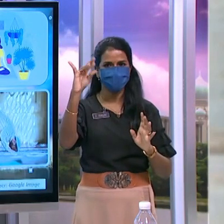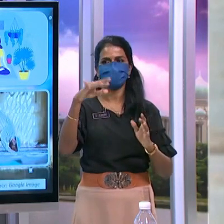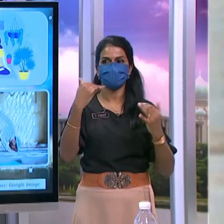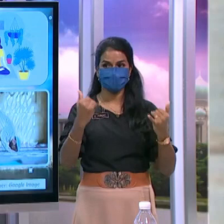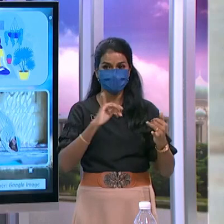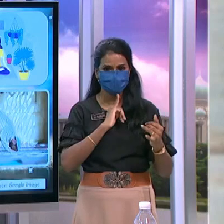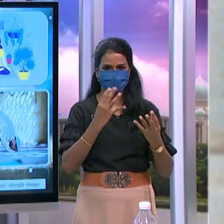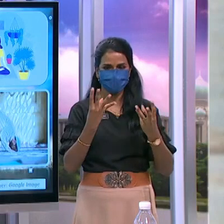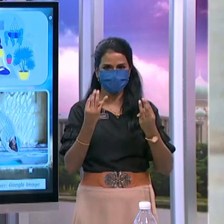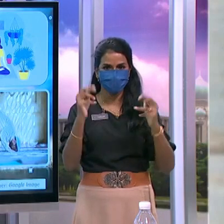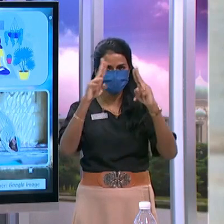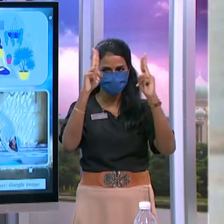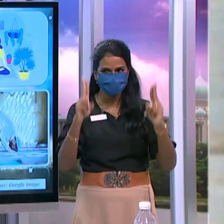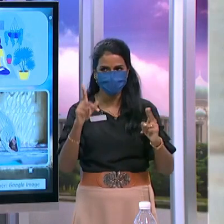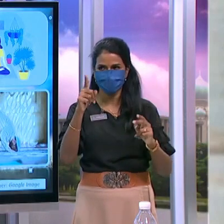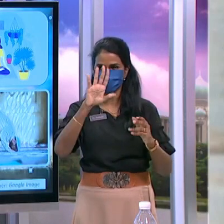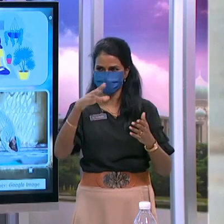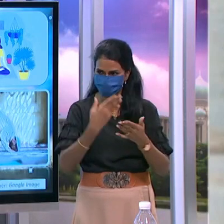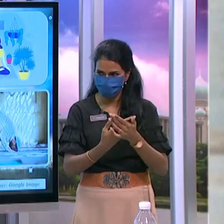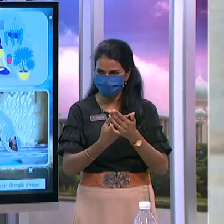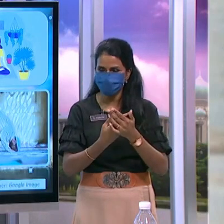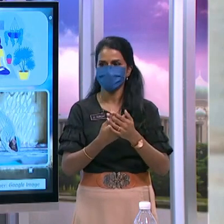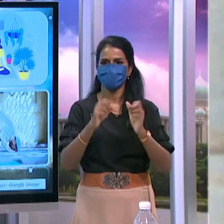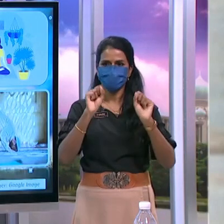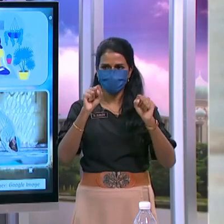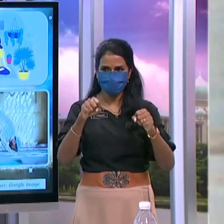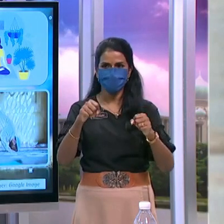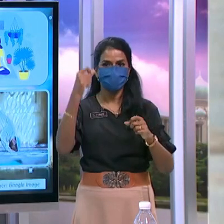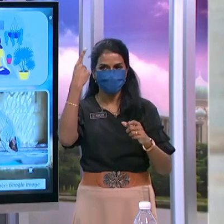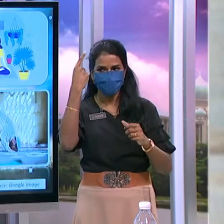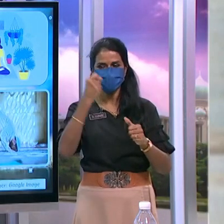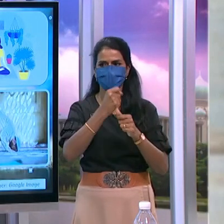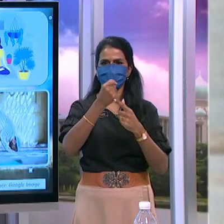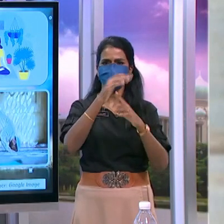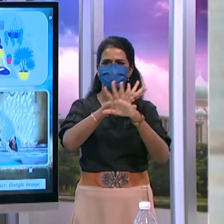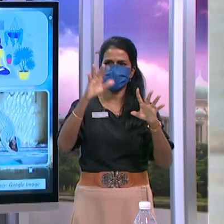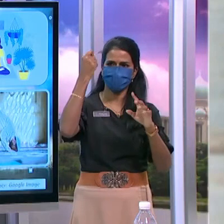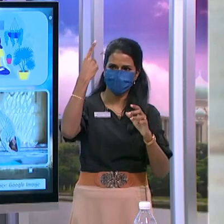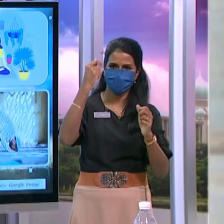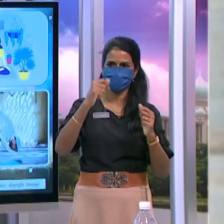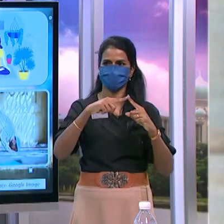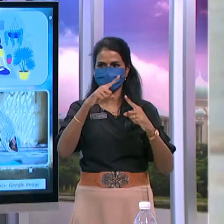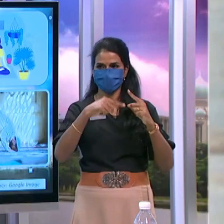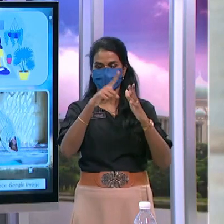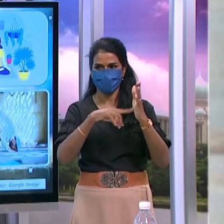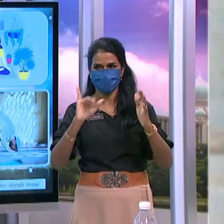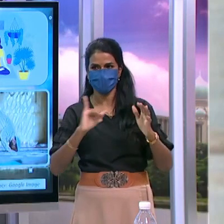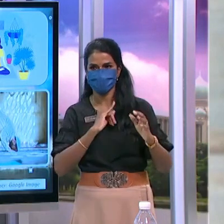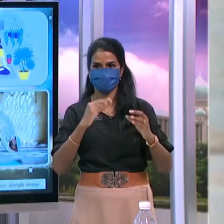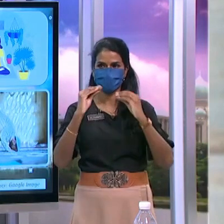Okey, sekarang saya mahu uji kamu semua boleh faham atau tidak faham tentang apa yang saya ajar